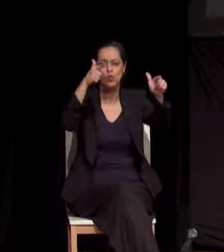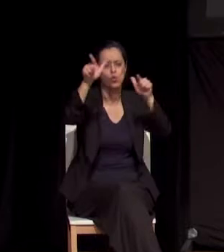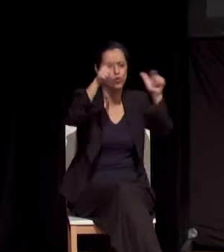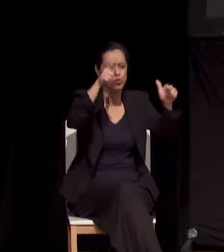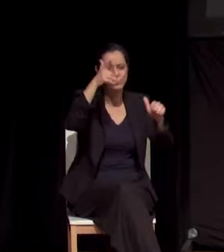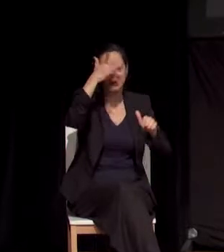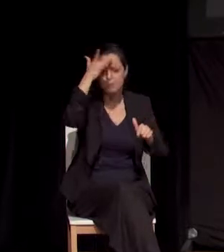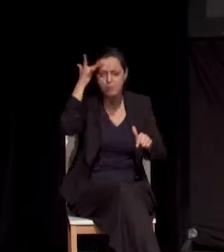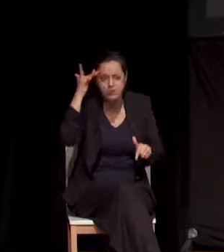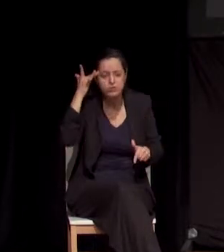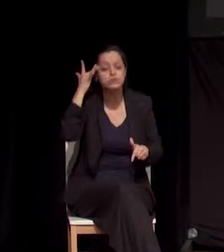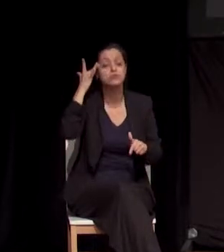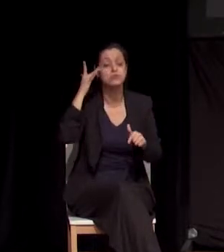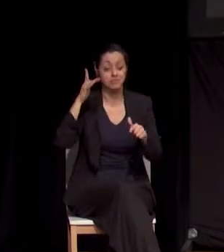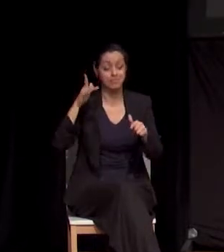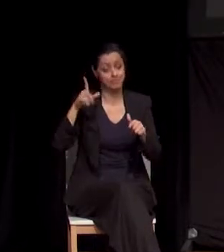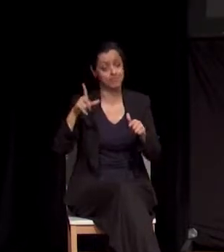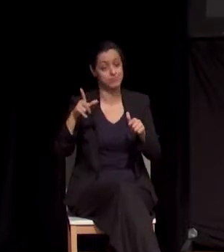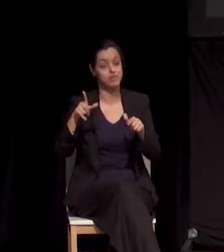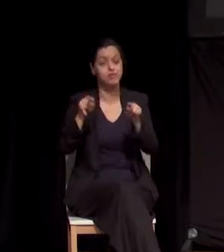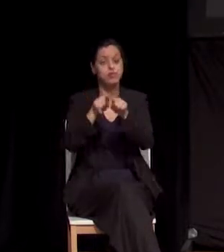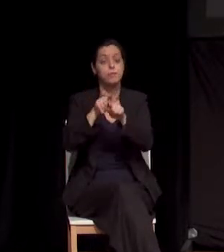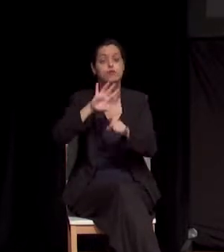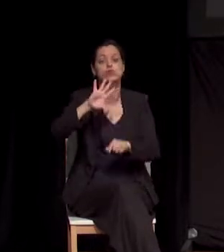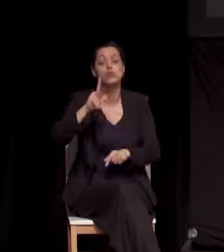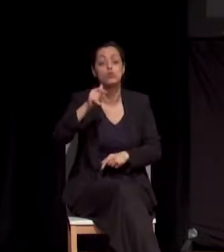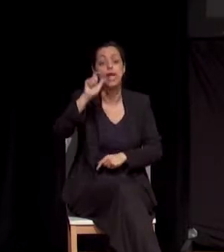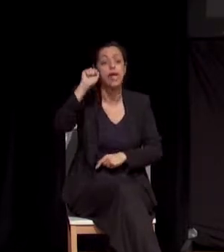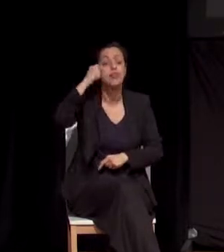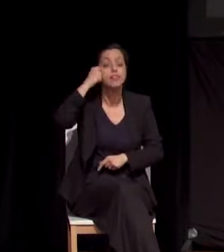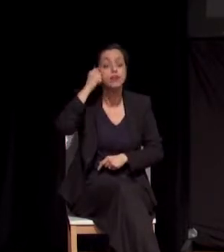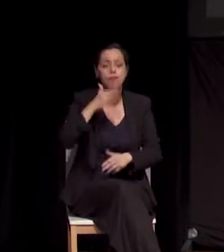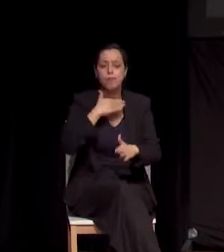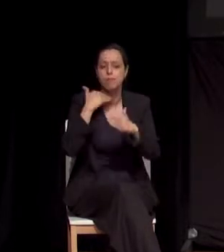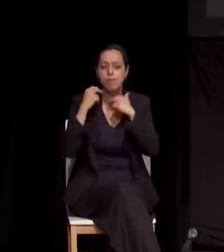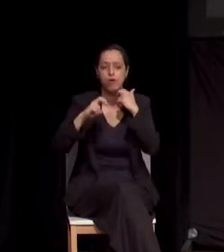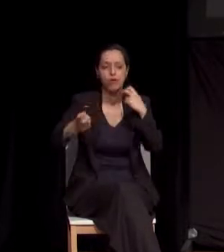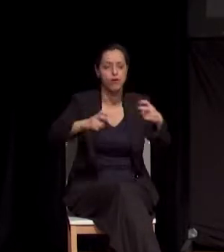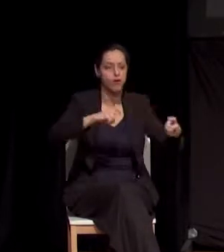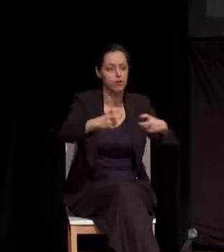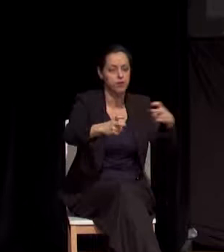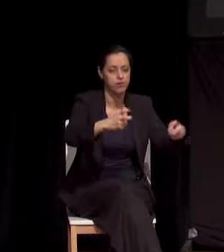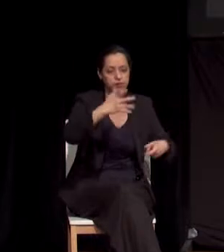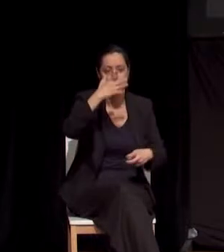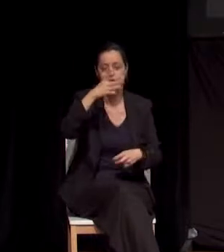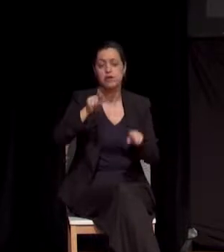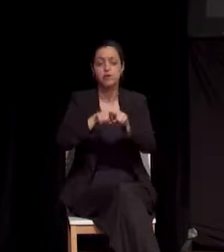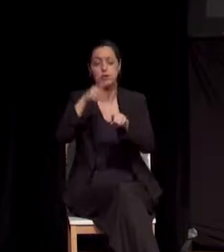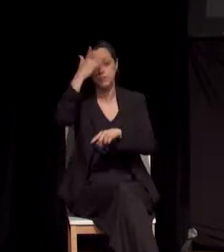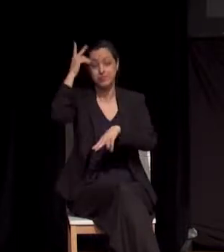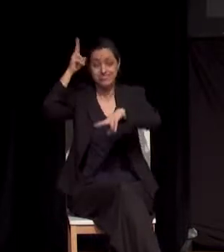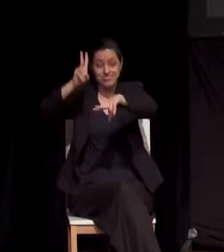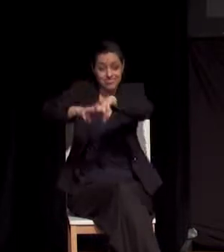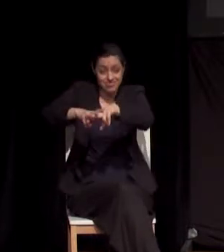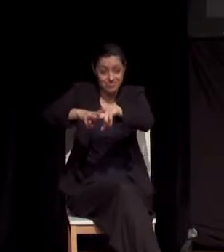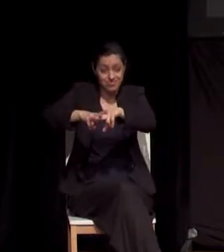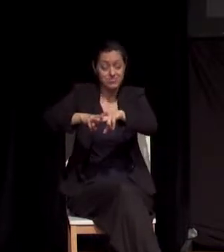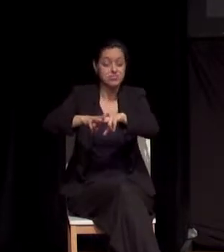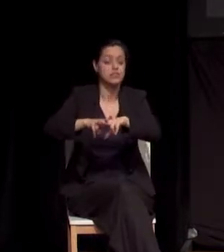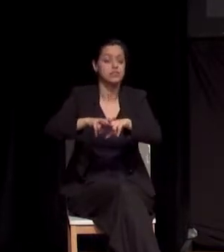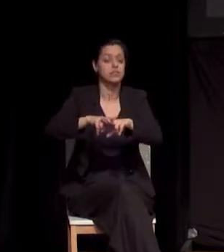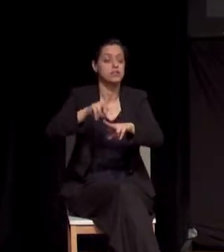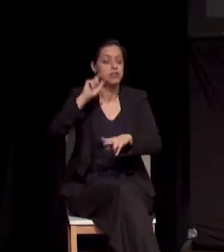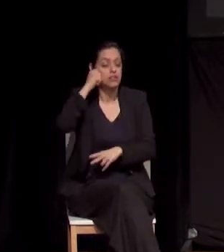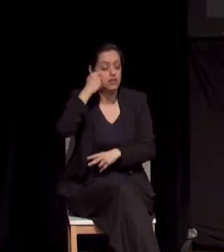negros, porque todos os negros mortos, os negros que são encarcerados, são os negros políticos e conscientes. Porque